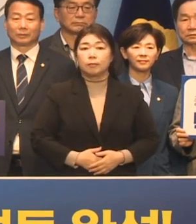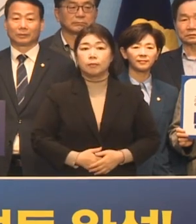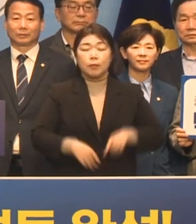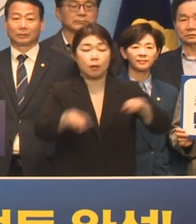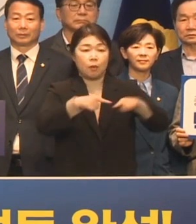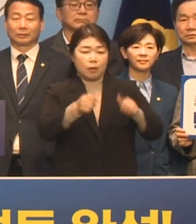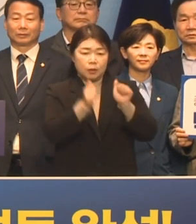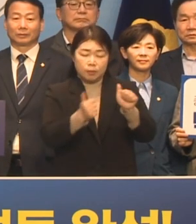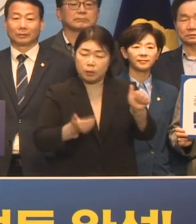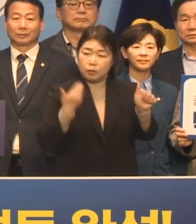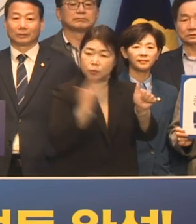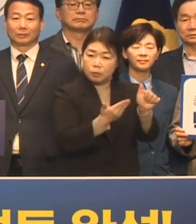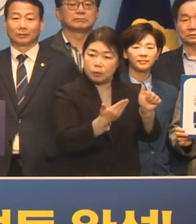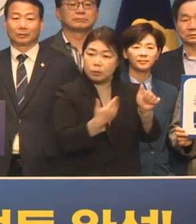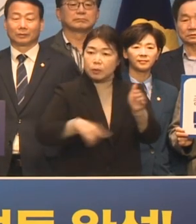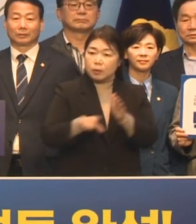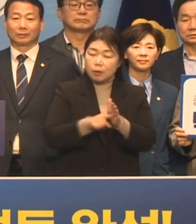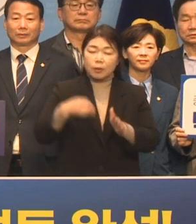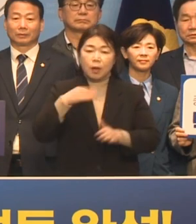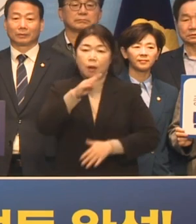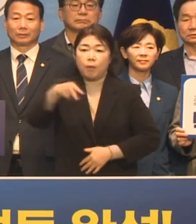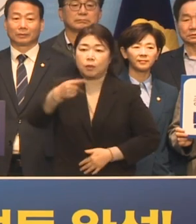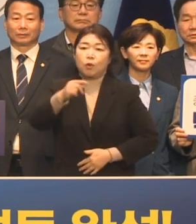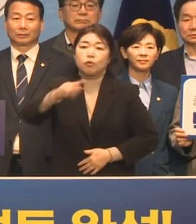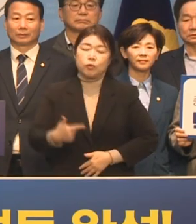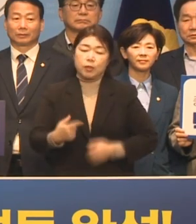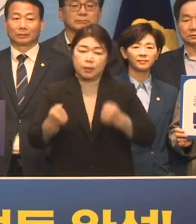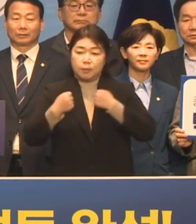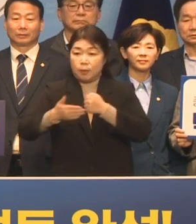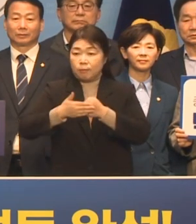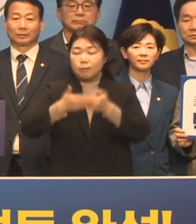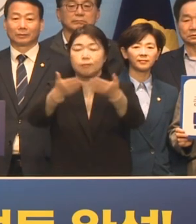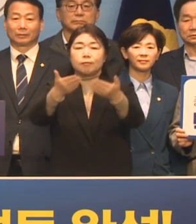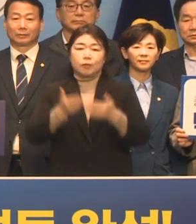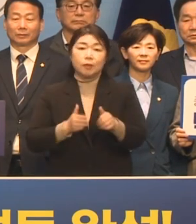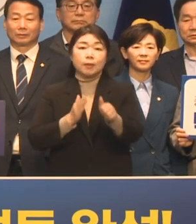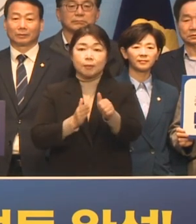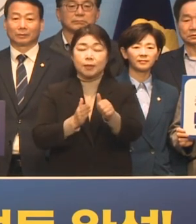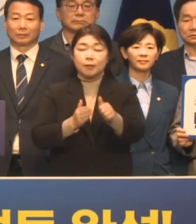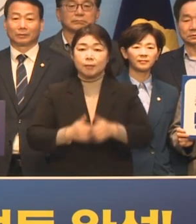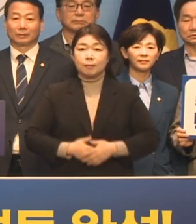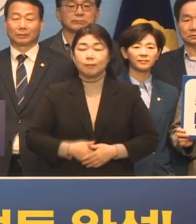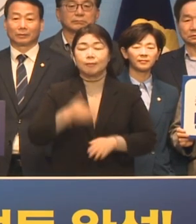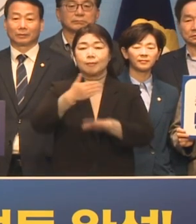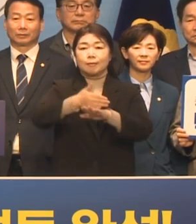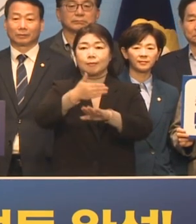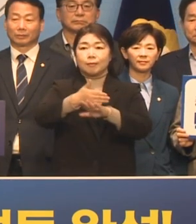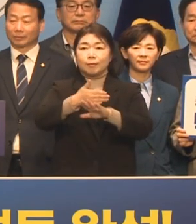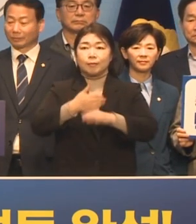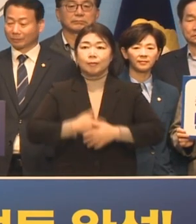정권 심판의 필승 카드 저 박성준에게 힘을 모아주십시오. 감사합니다.